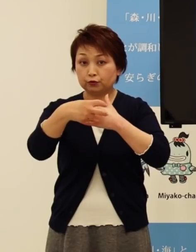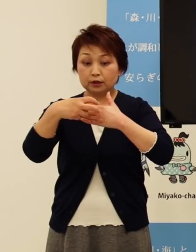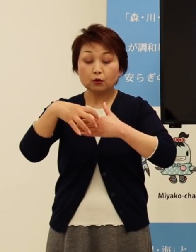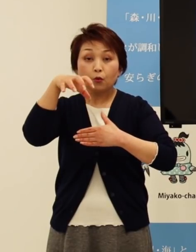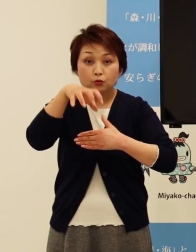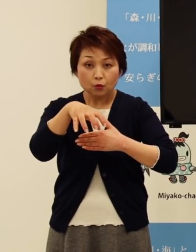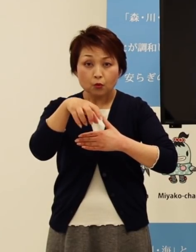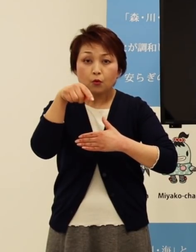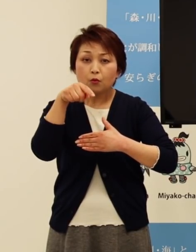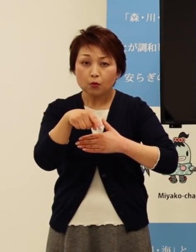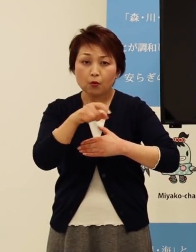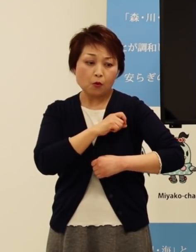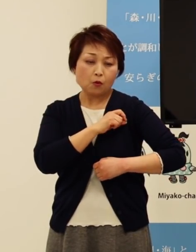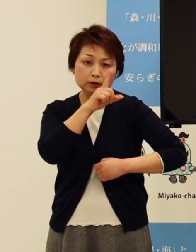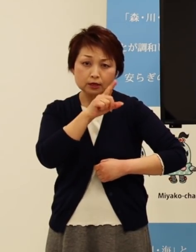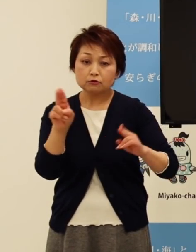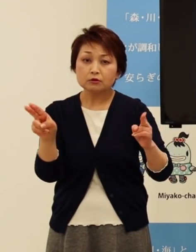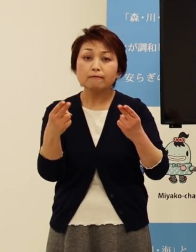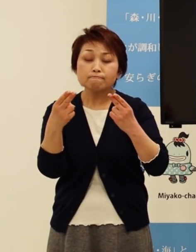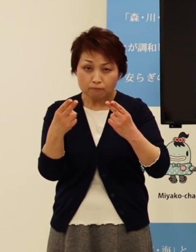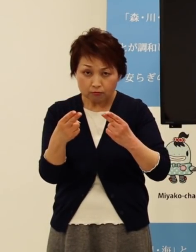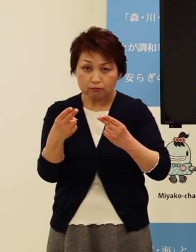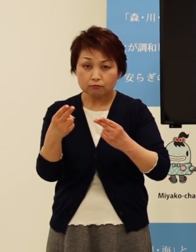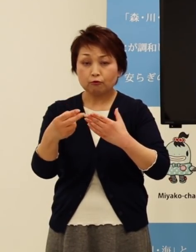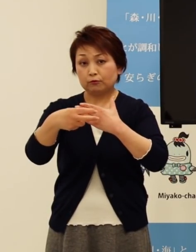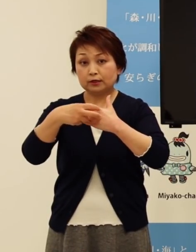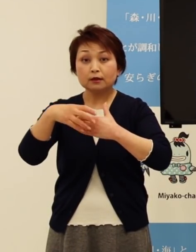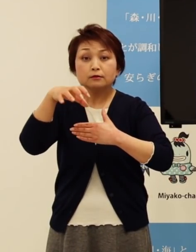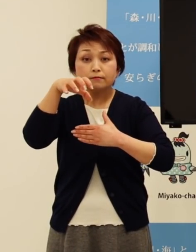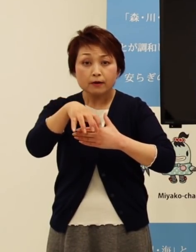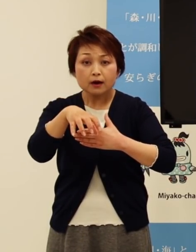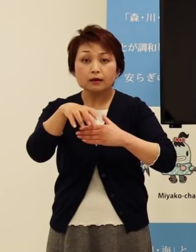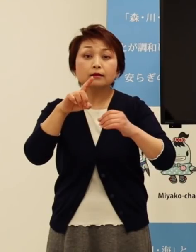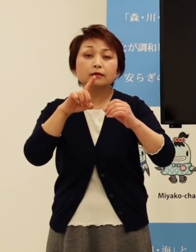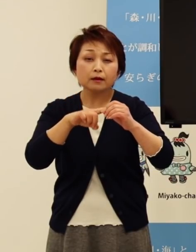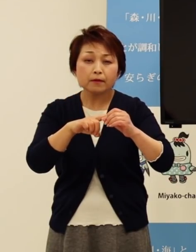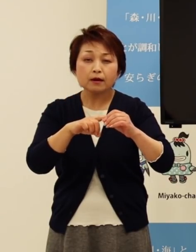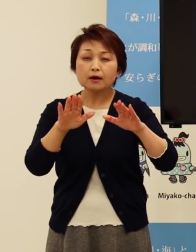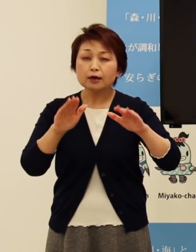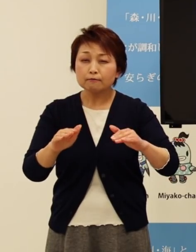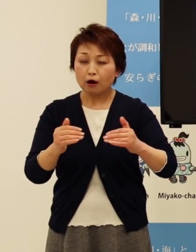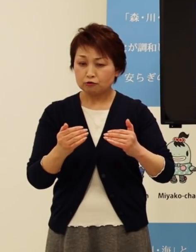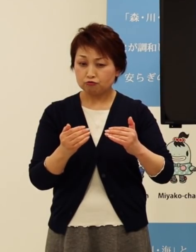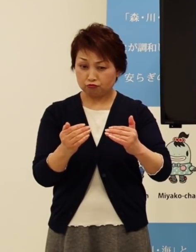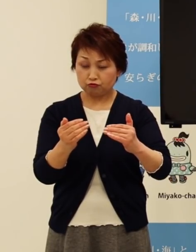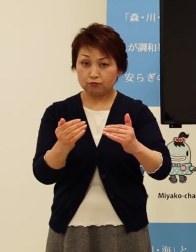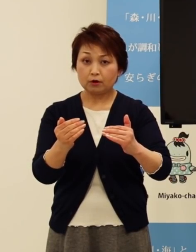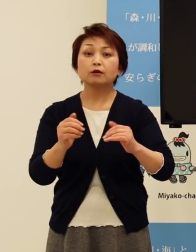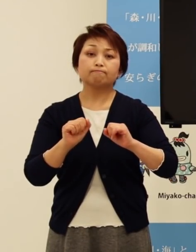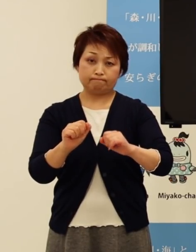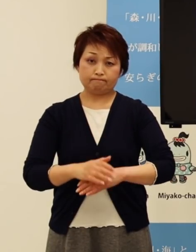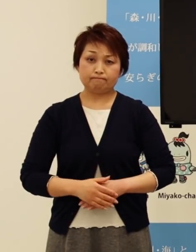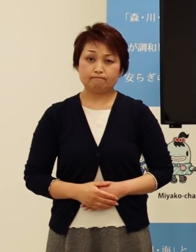を発熱外来とし、受け入れ体制の整備を行ってまい